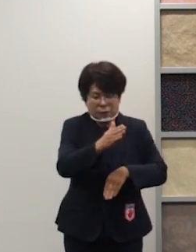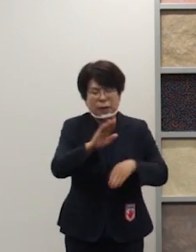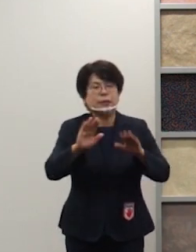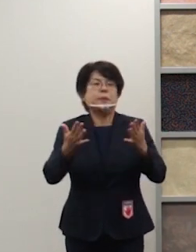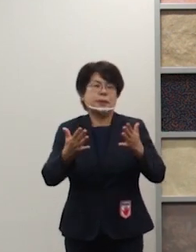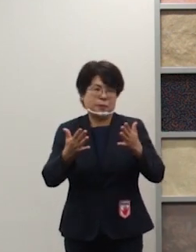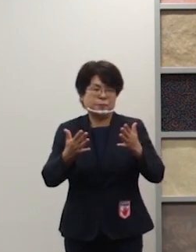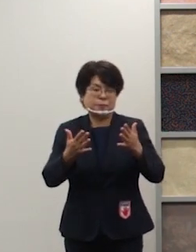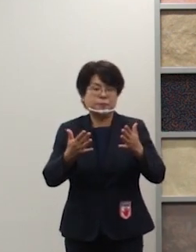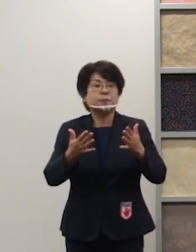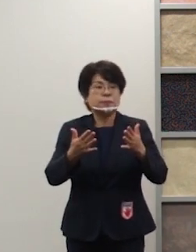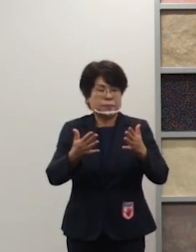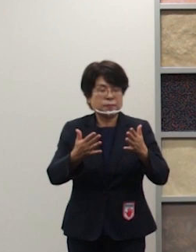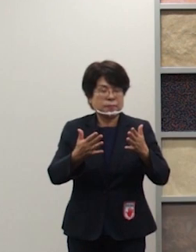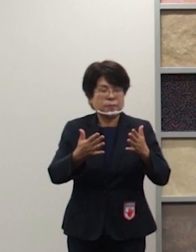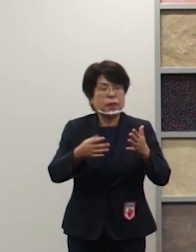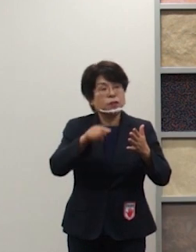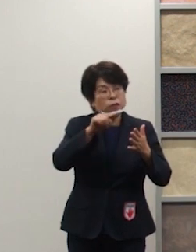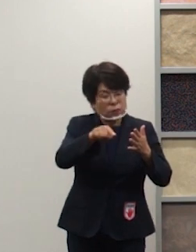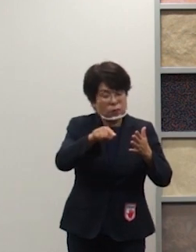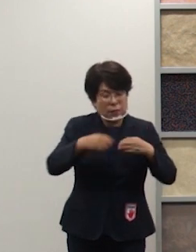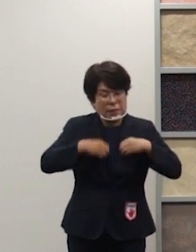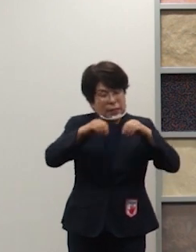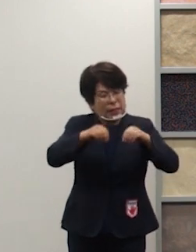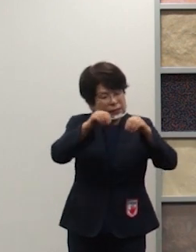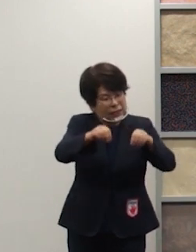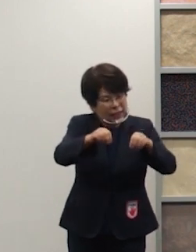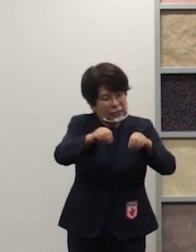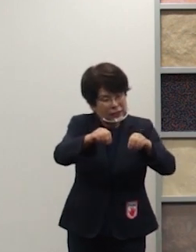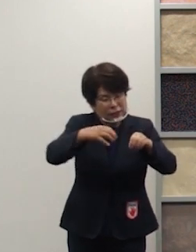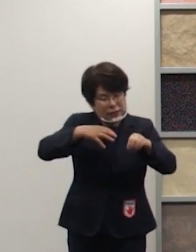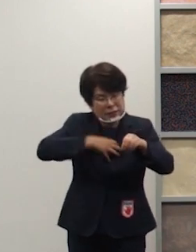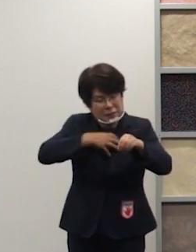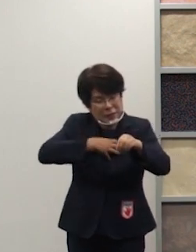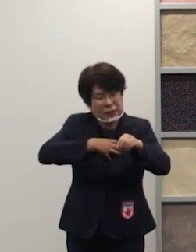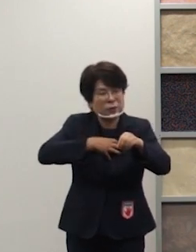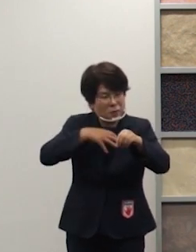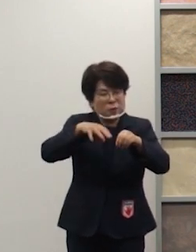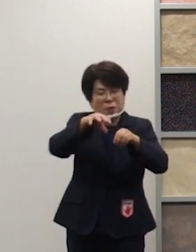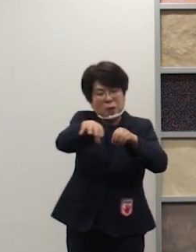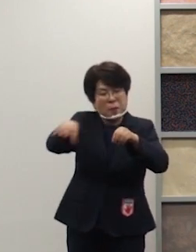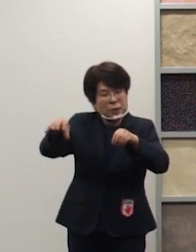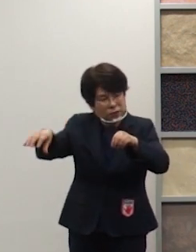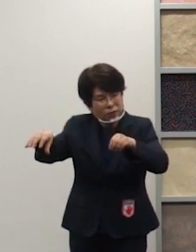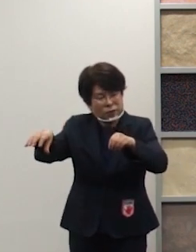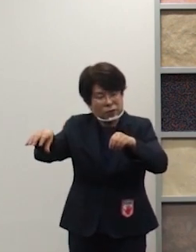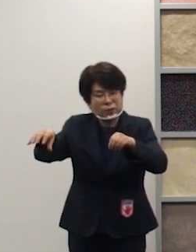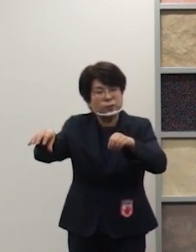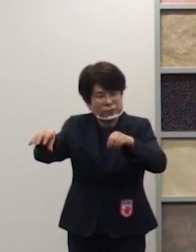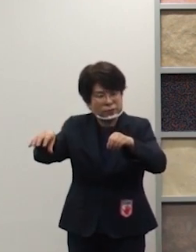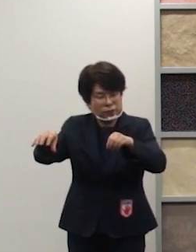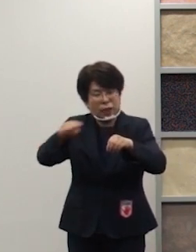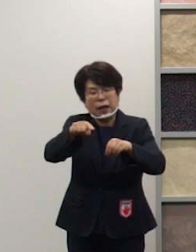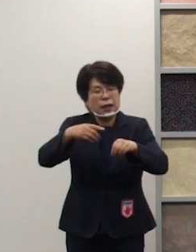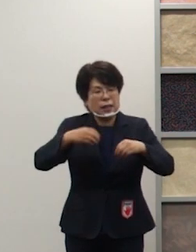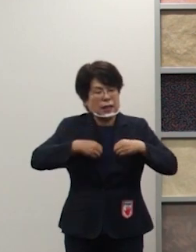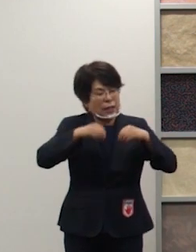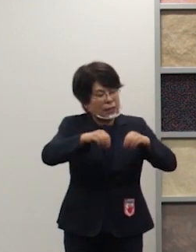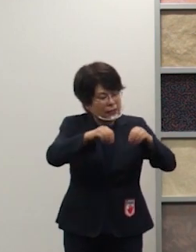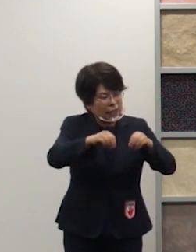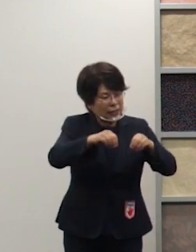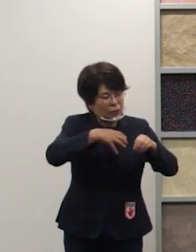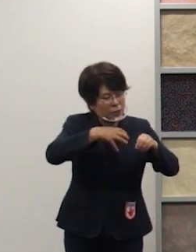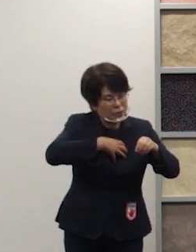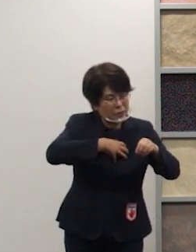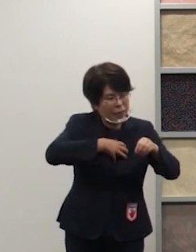スク、感染拡大リスクっていうんですよね、その違いに、まあ、それに基づくその業種の違い、すみません、業種の